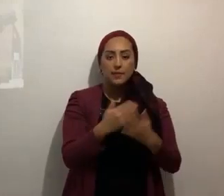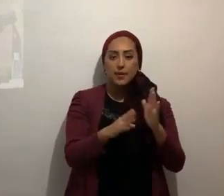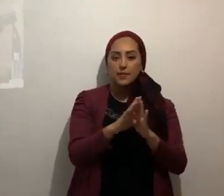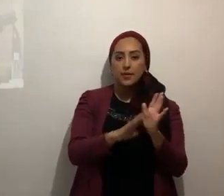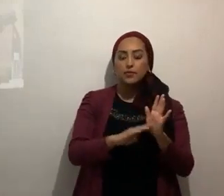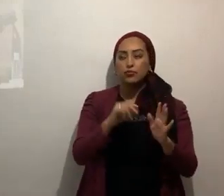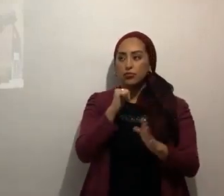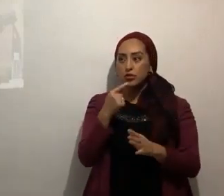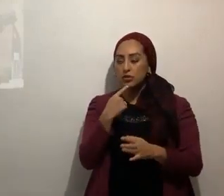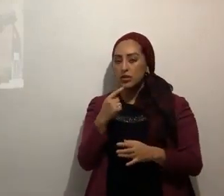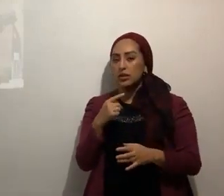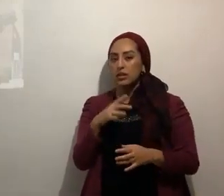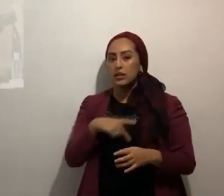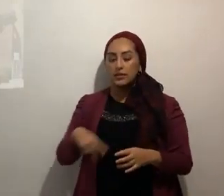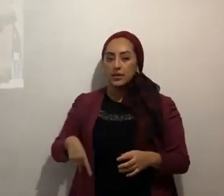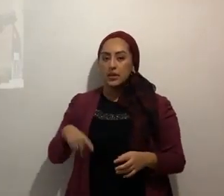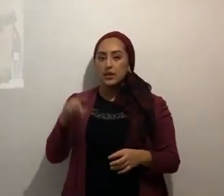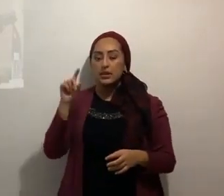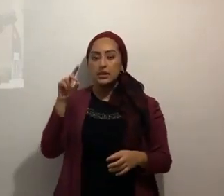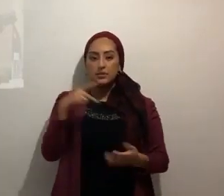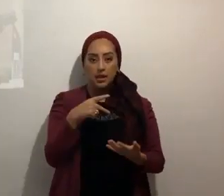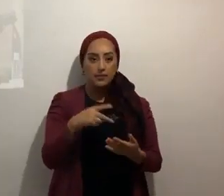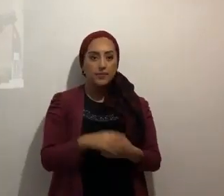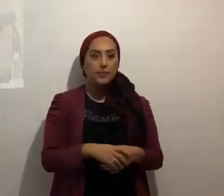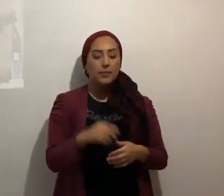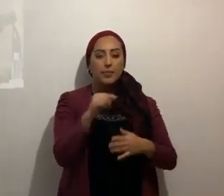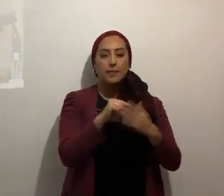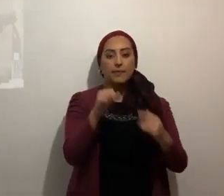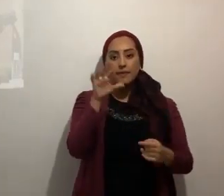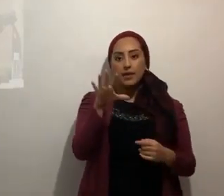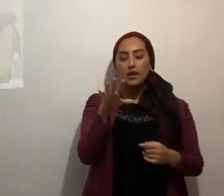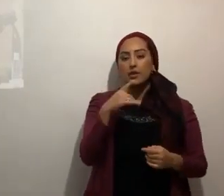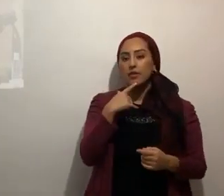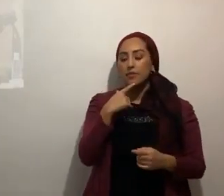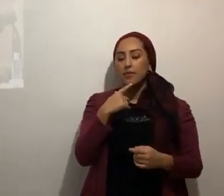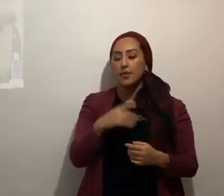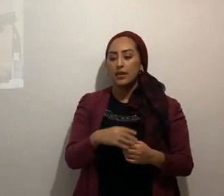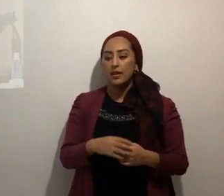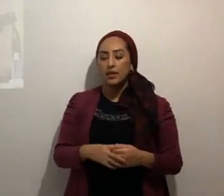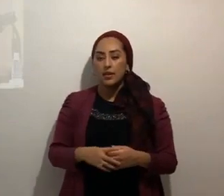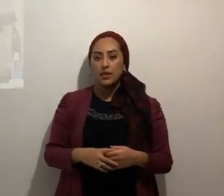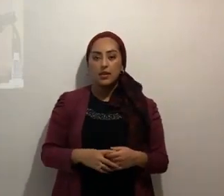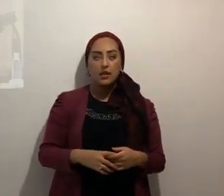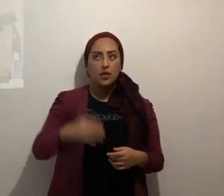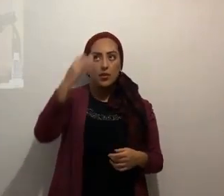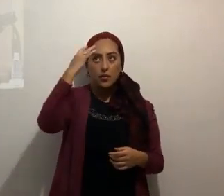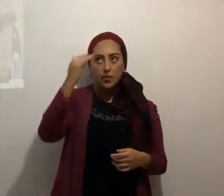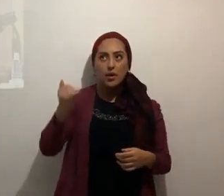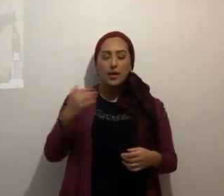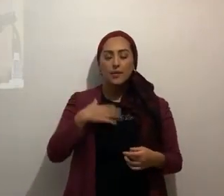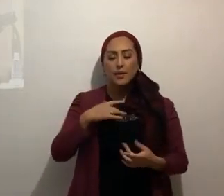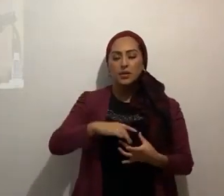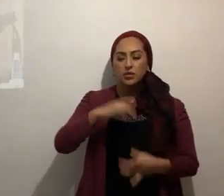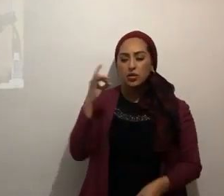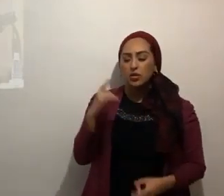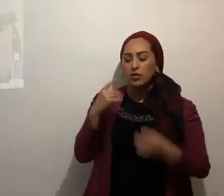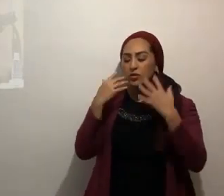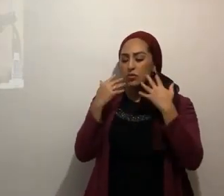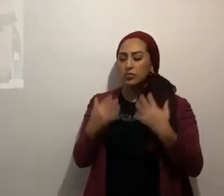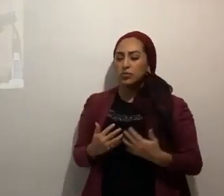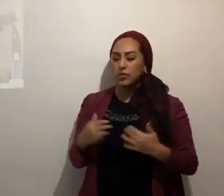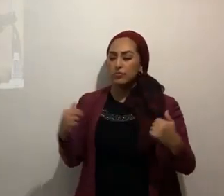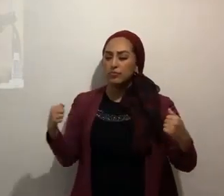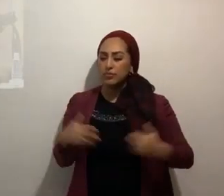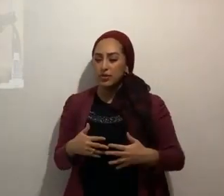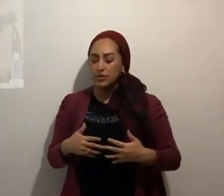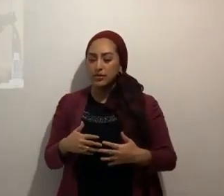dice salmo de David, pero es un salmo de David. Verso 5 dice: ¿Por qué te abates, oh alma mía, y por qué te turbas dentro